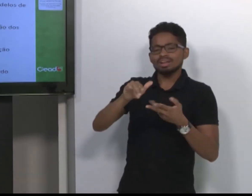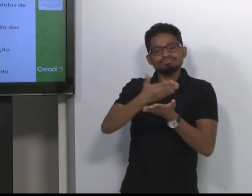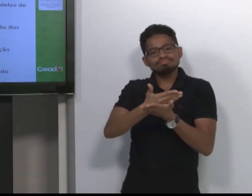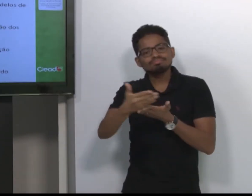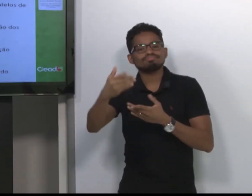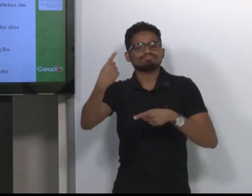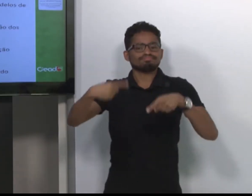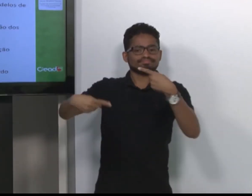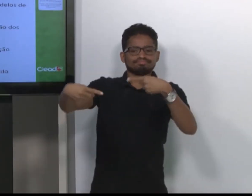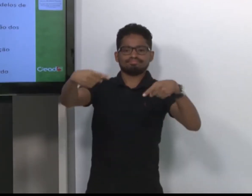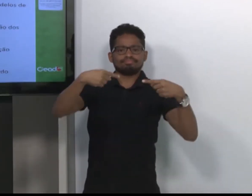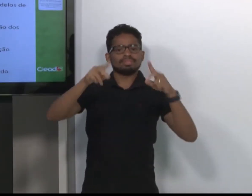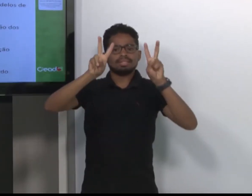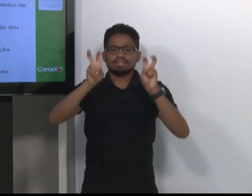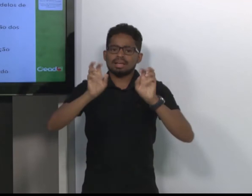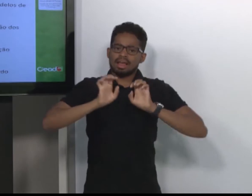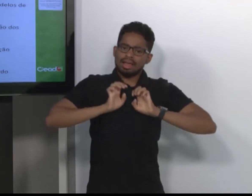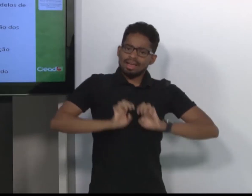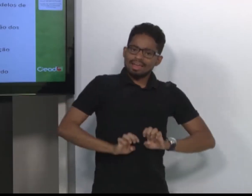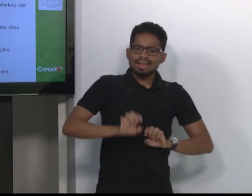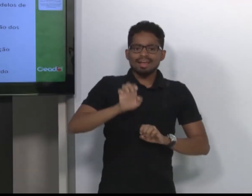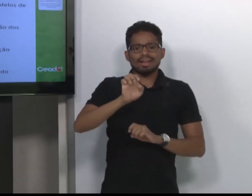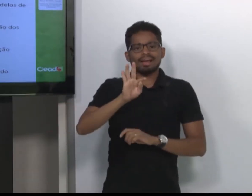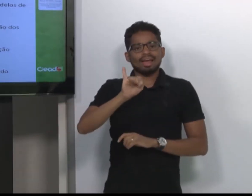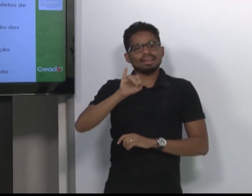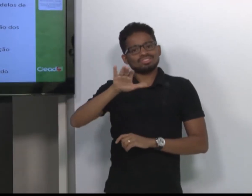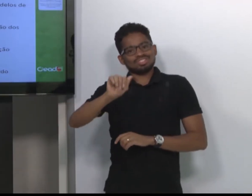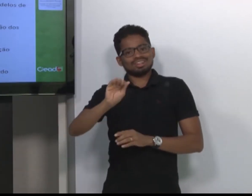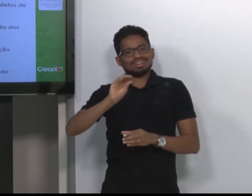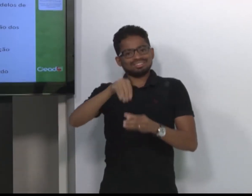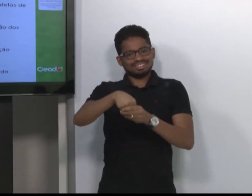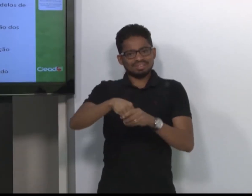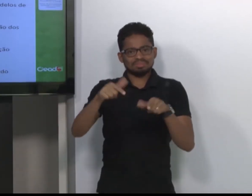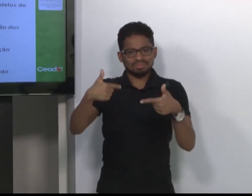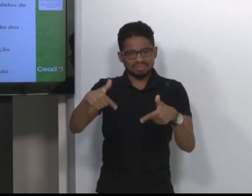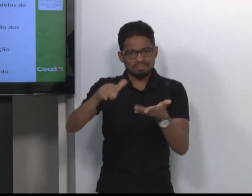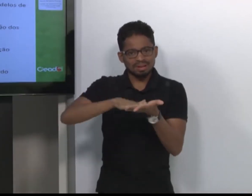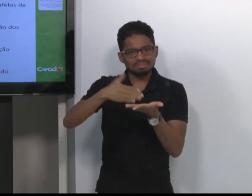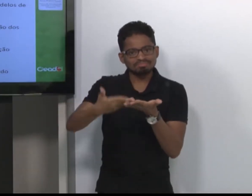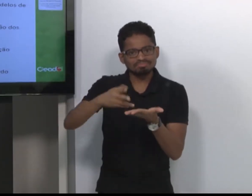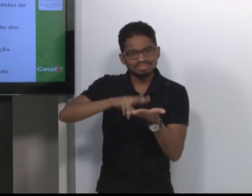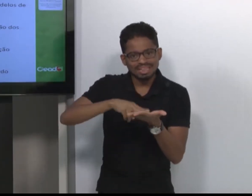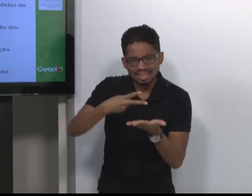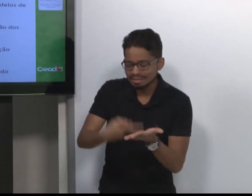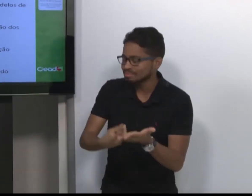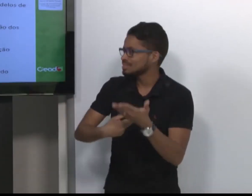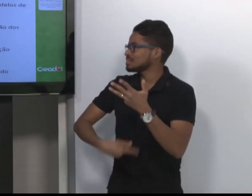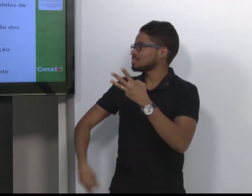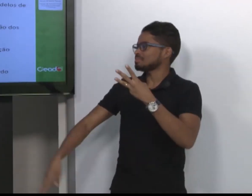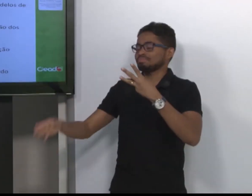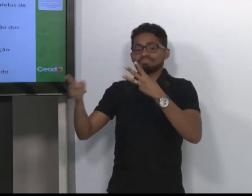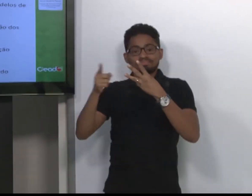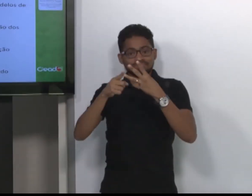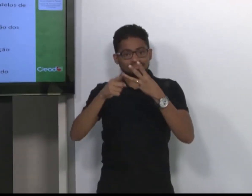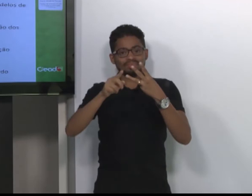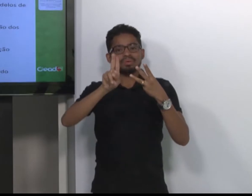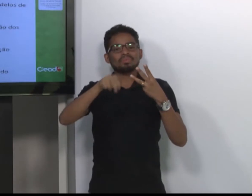iniciaremos uma discussão sobre a ética no trabalho do tradutor-intérprete. A